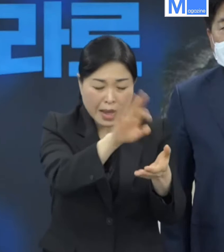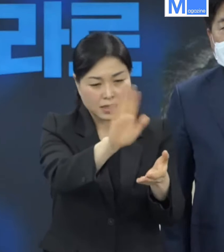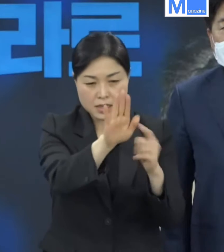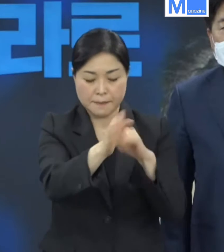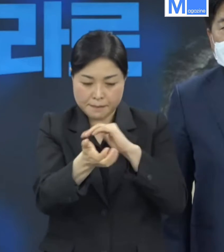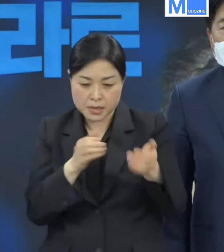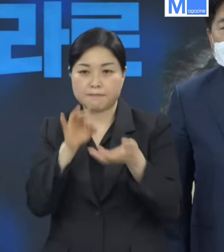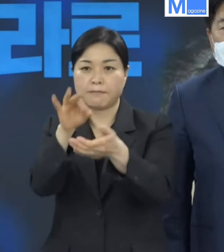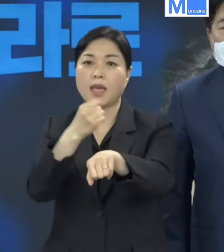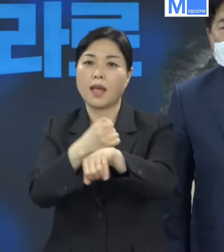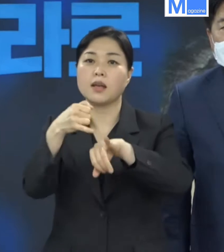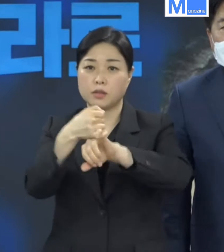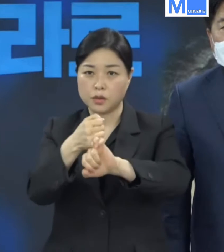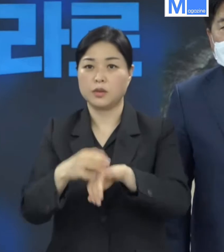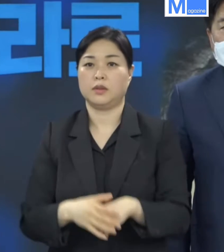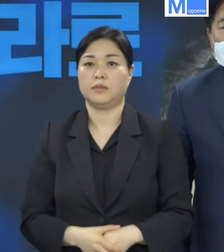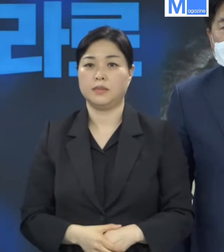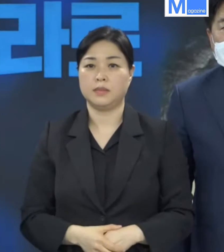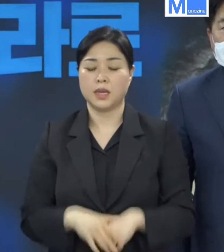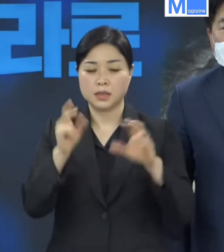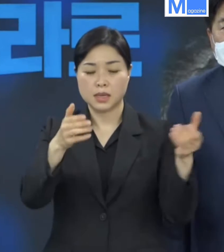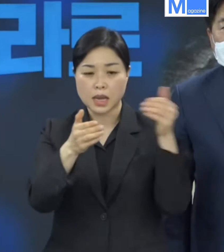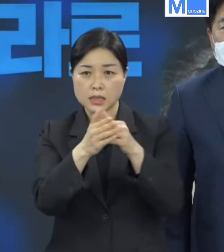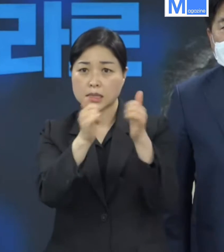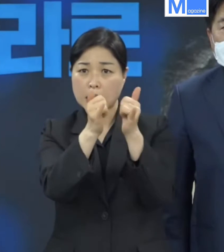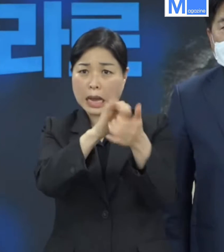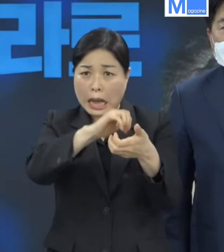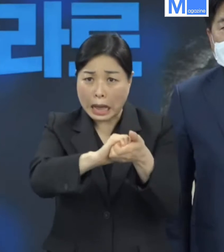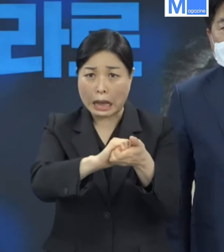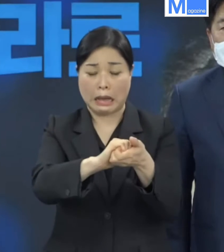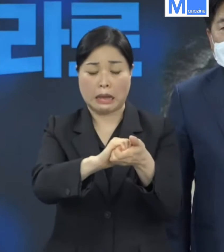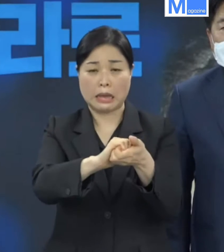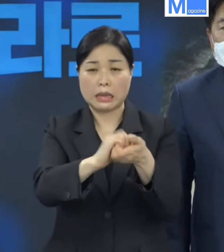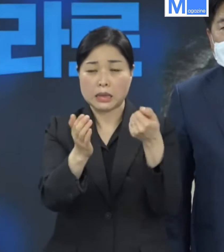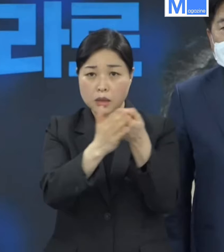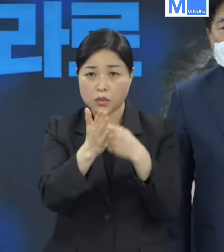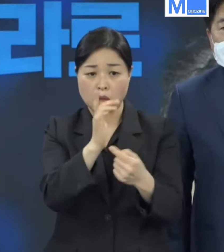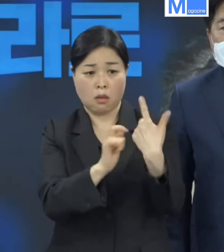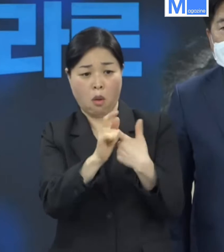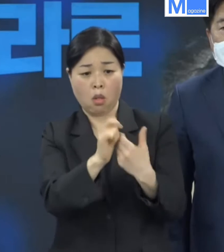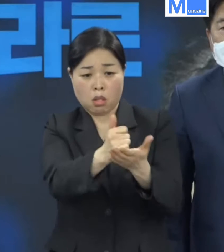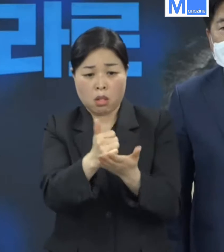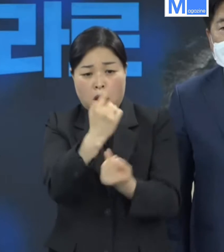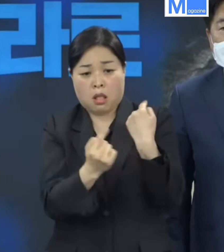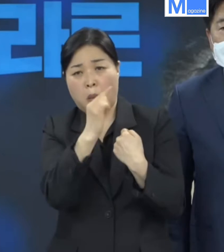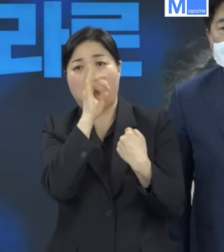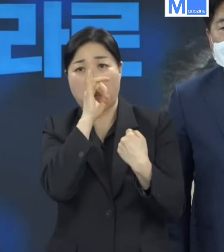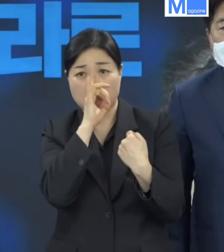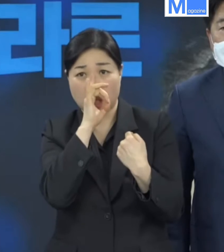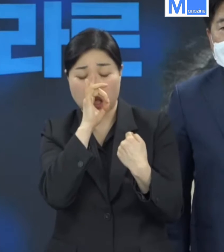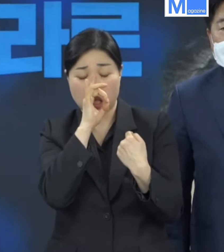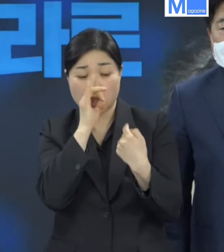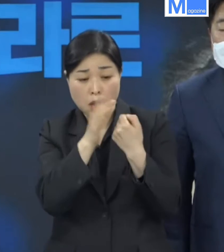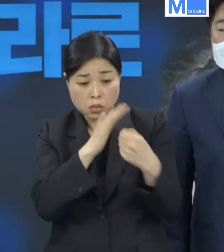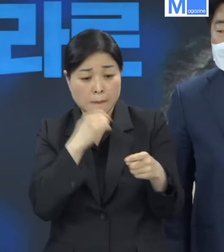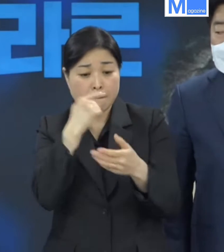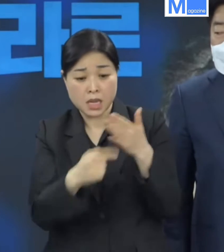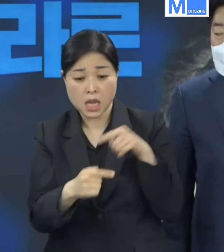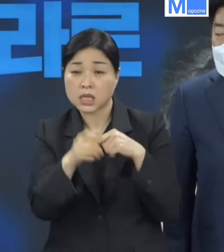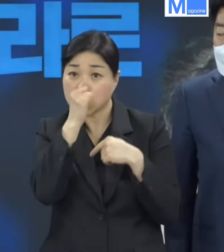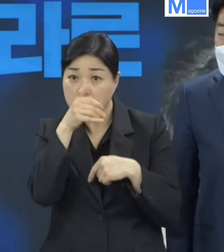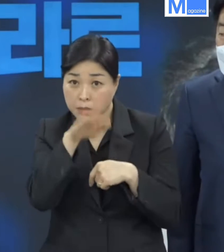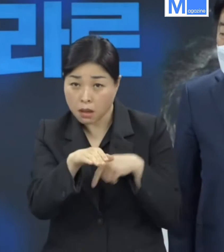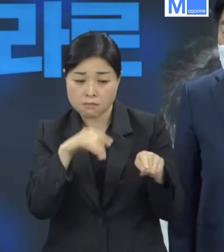바꾸겠습니다. 그동안 인원 제한을 당했으면서도 손실보상을 받지 못했던 업종에도